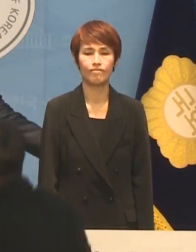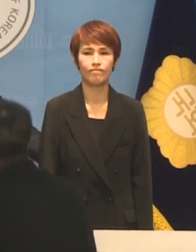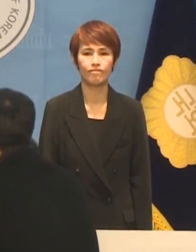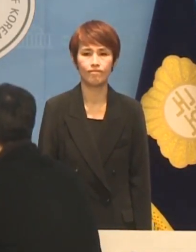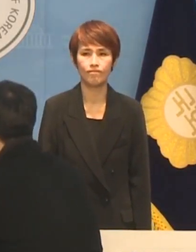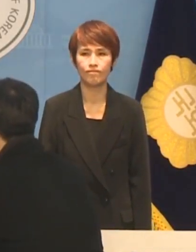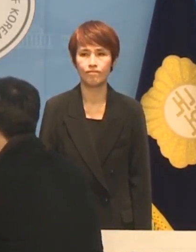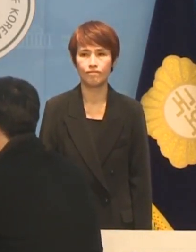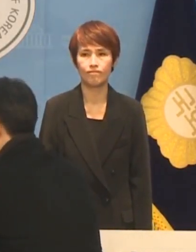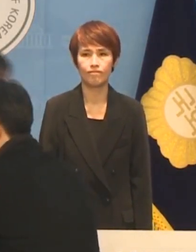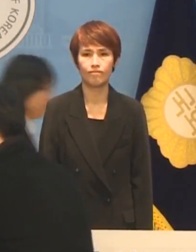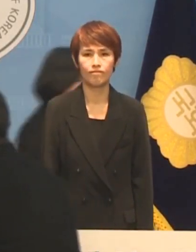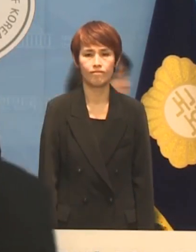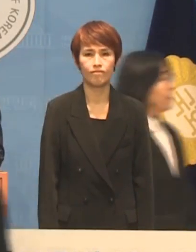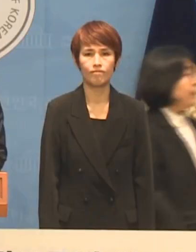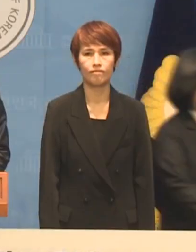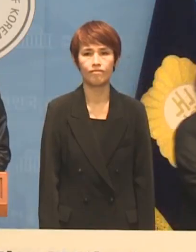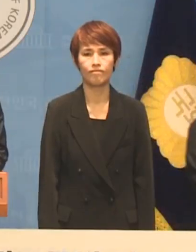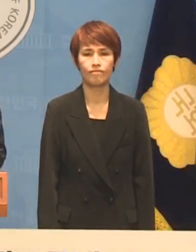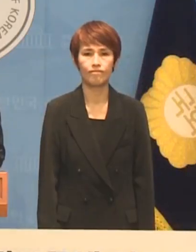크게 한번 쓰셔도 됩니다. 네.